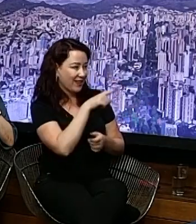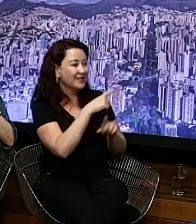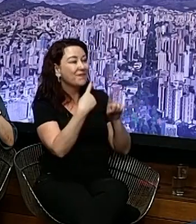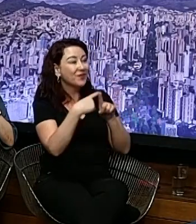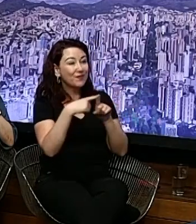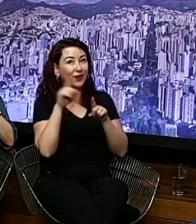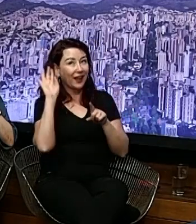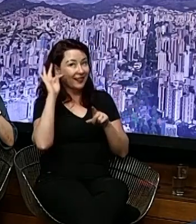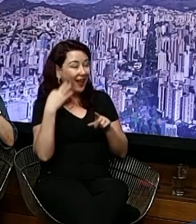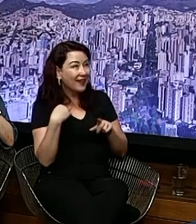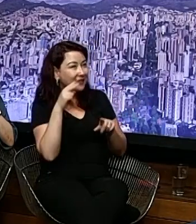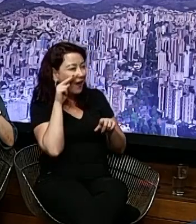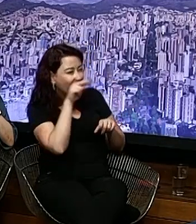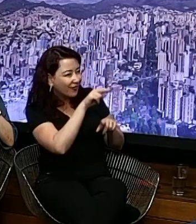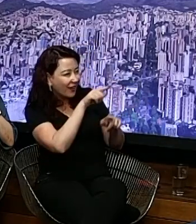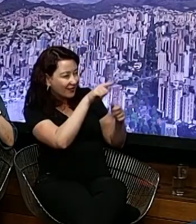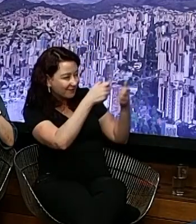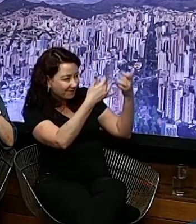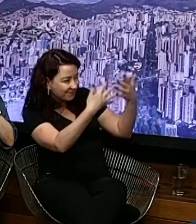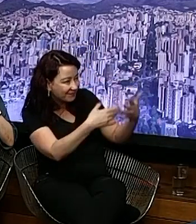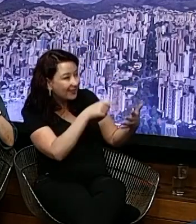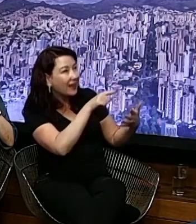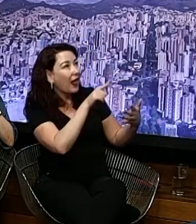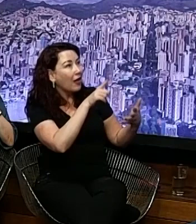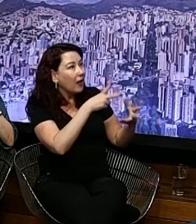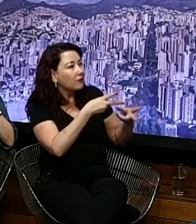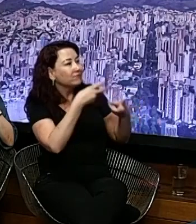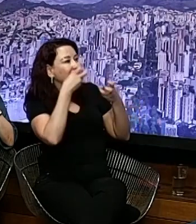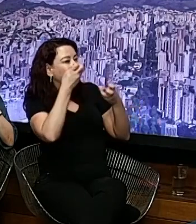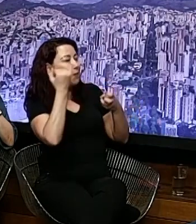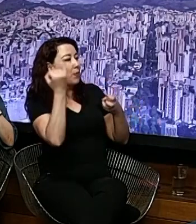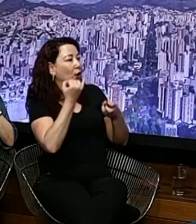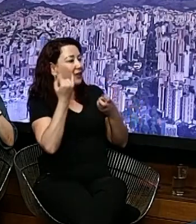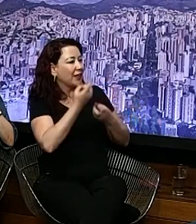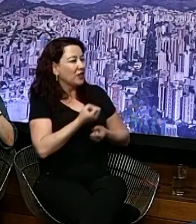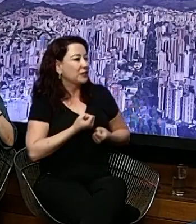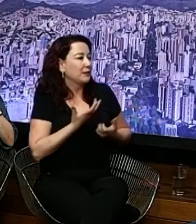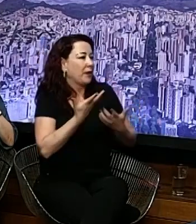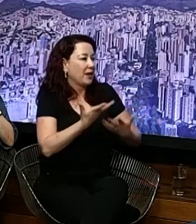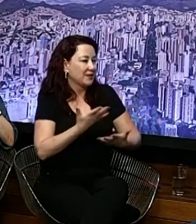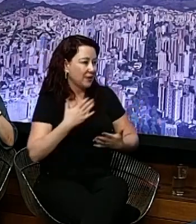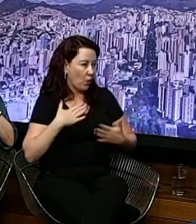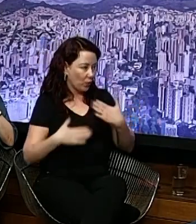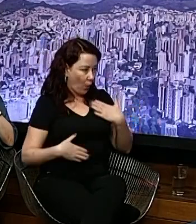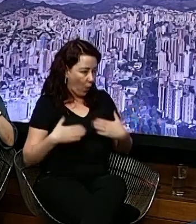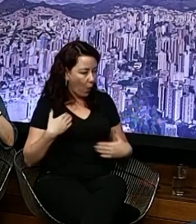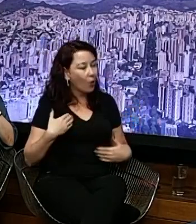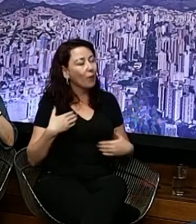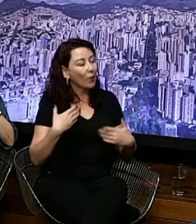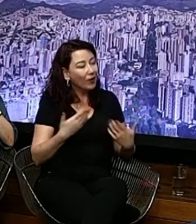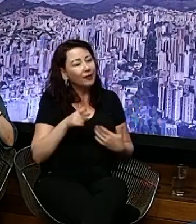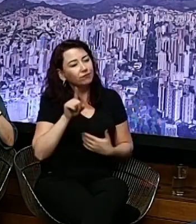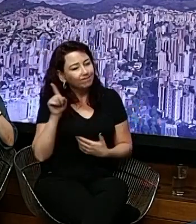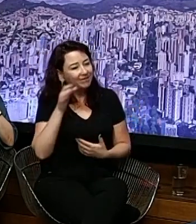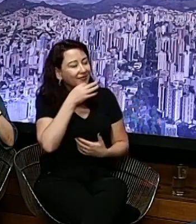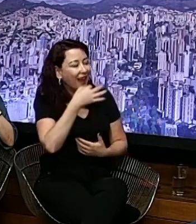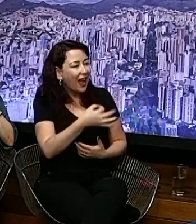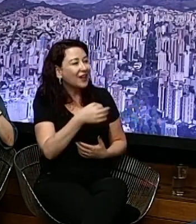aqui entendendo a importância dessa expressão no corpo. E eu acho que essa possibilidade de